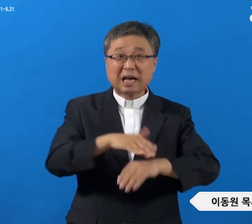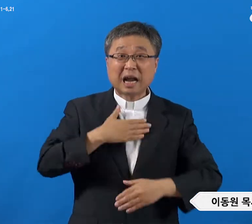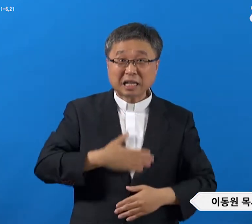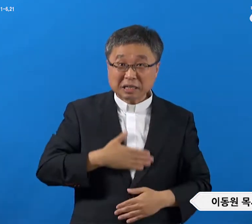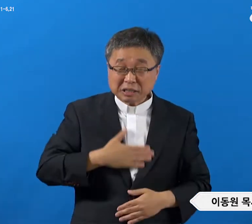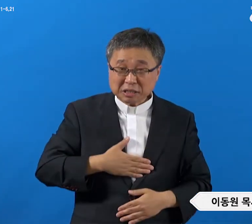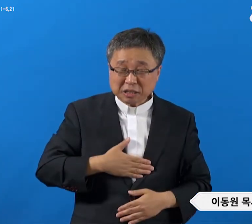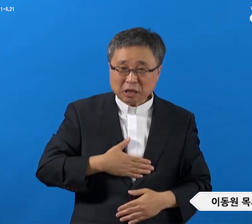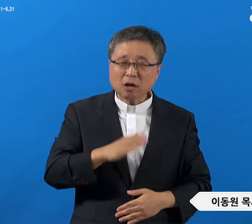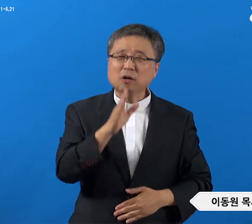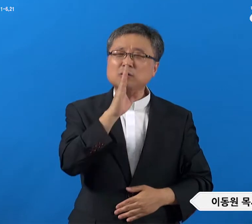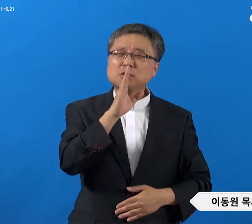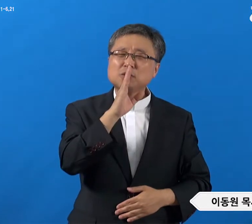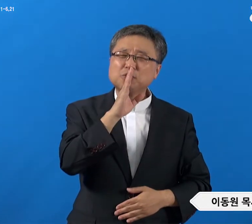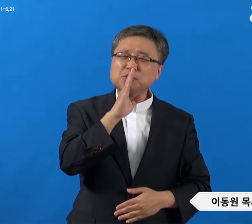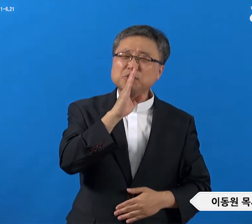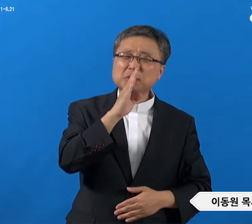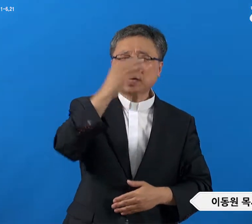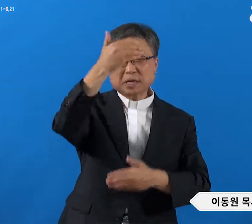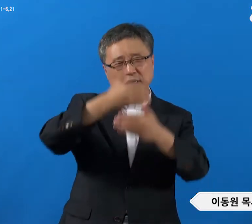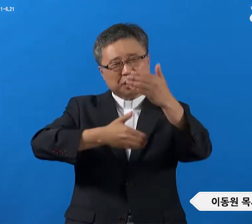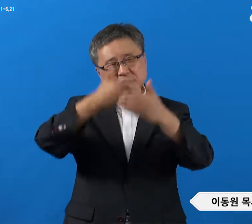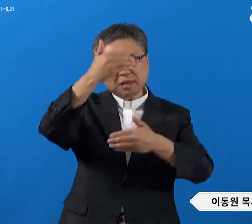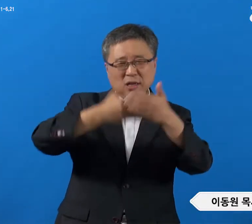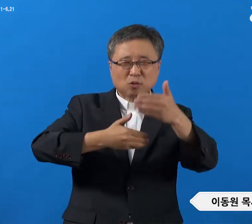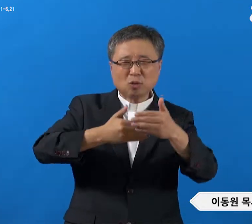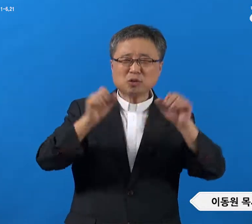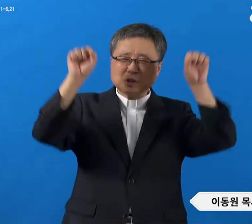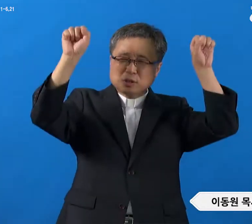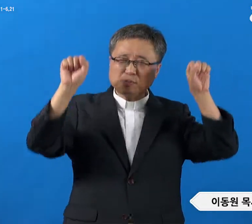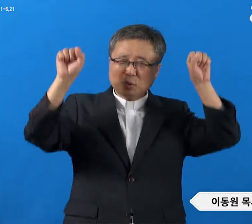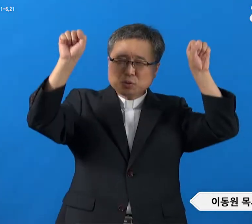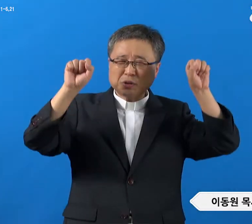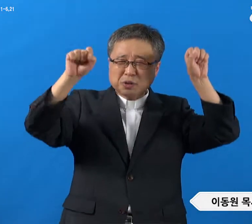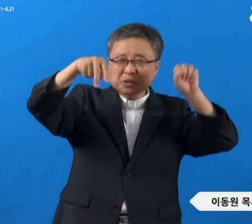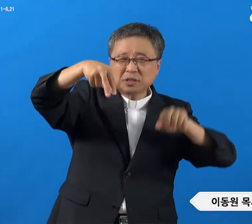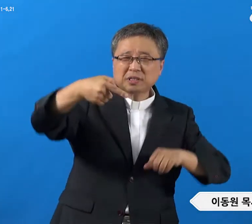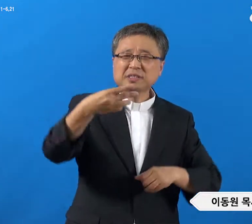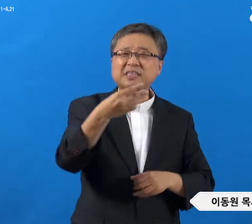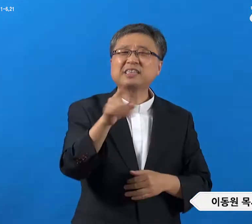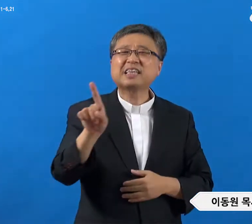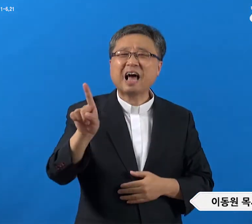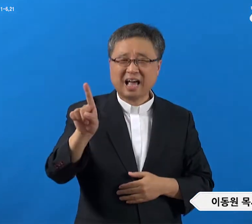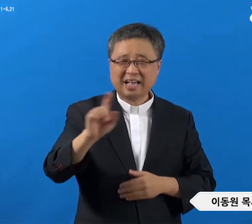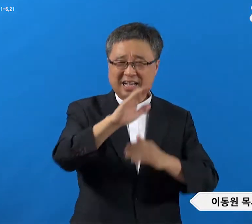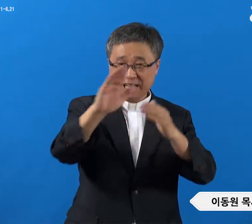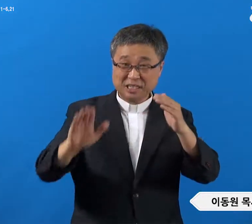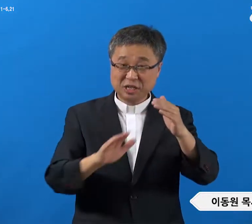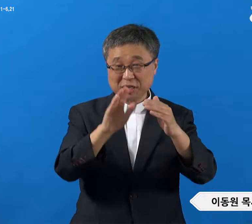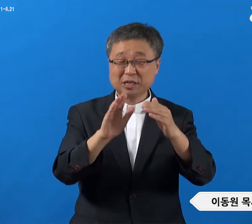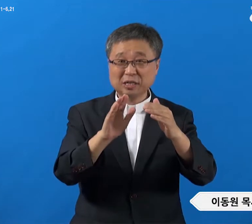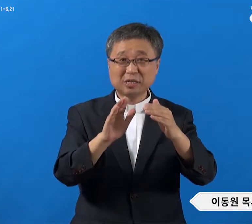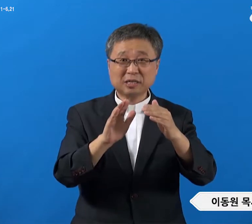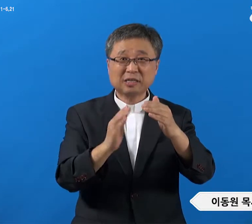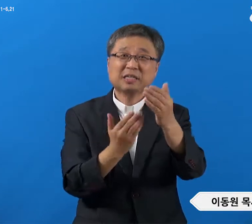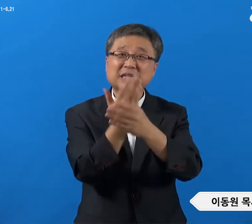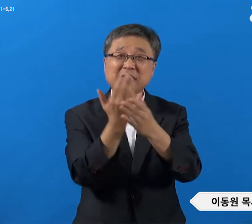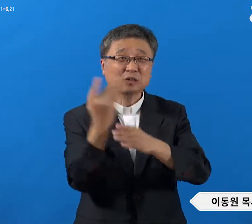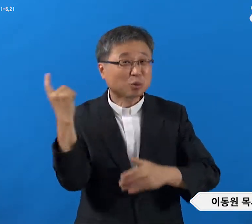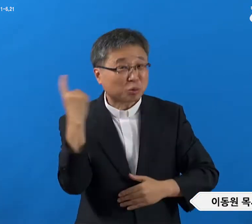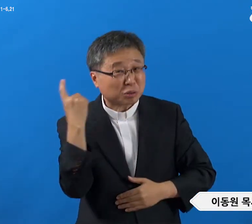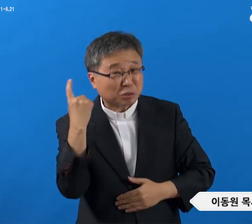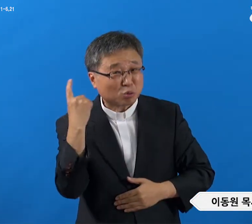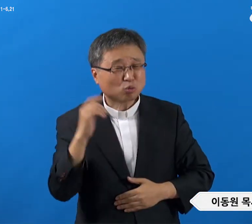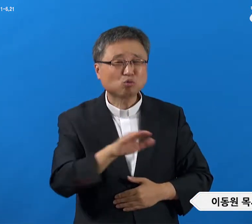알려진 연예계 스포츠의 스타의 한 가정에서 일어난 이 비극의 소식들은 우리 모두를 우울하게 만드는